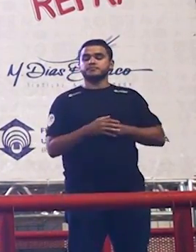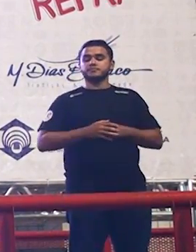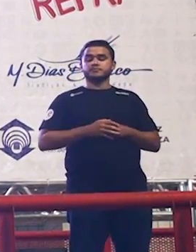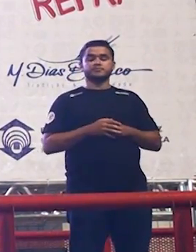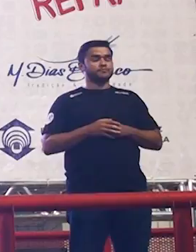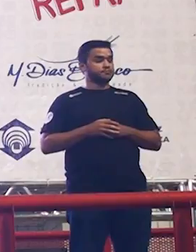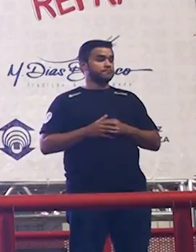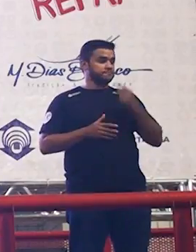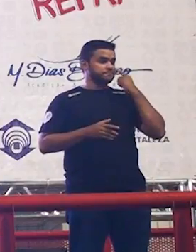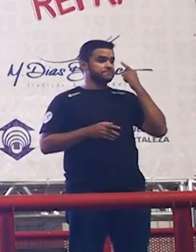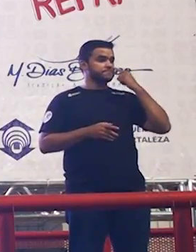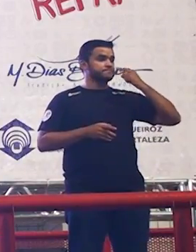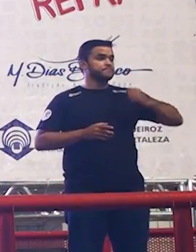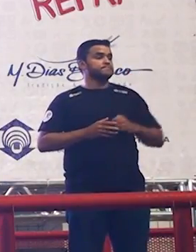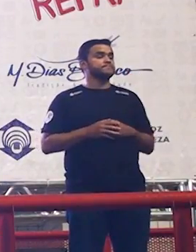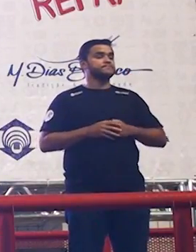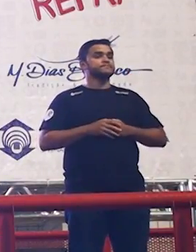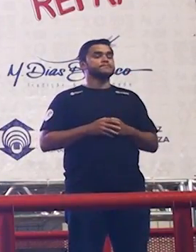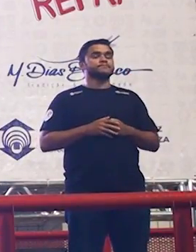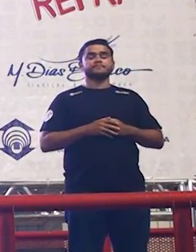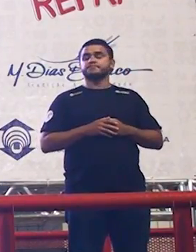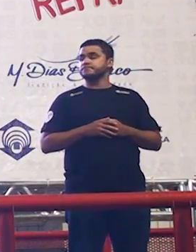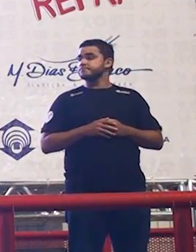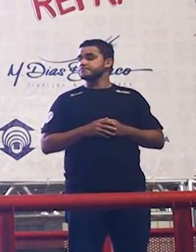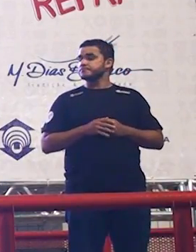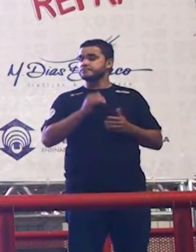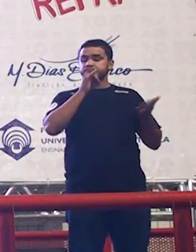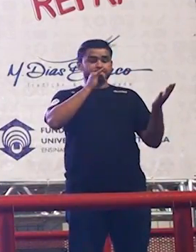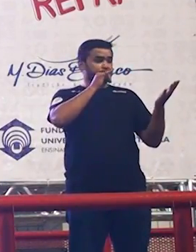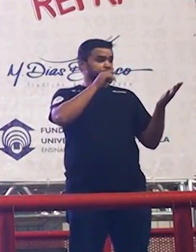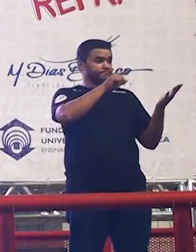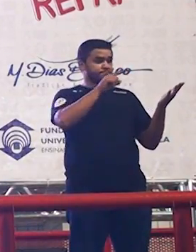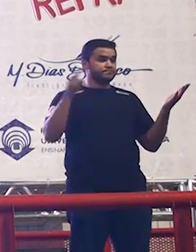prático possível. Vamos supor